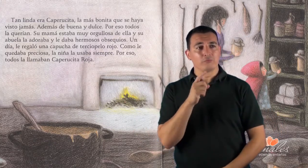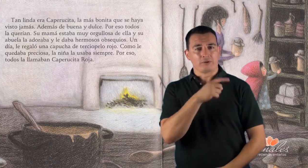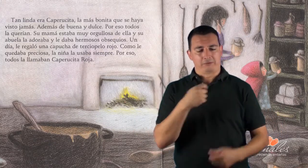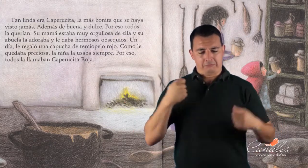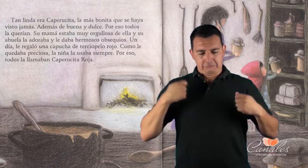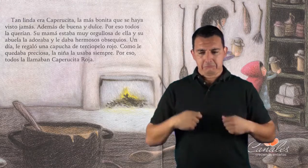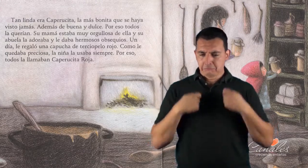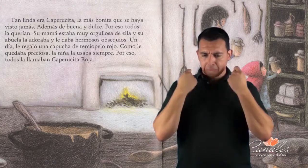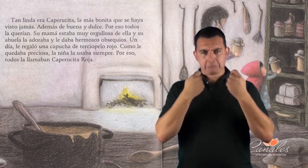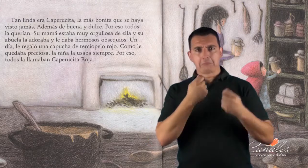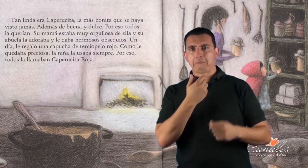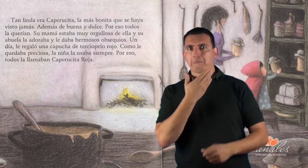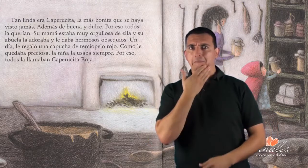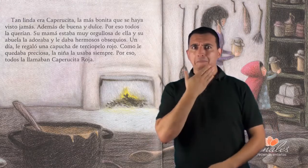Como le quedaba preciosa,